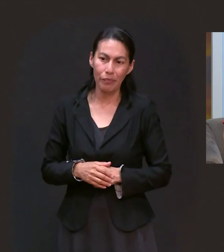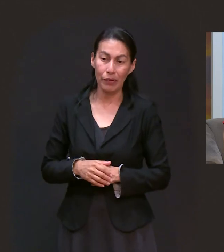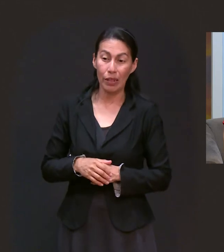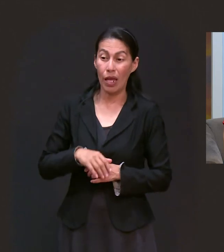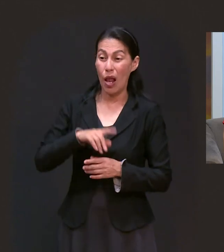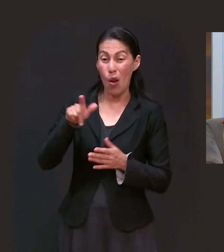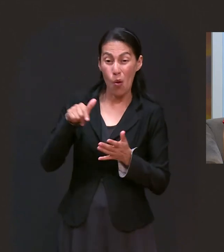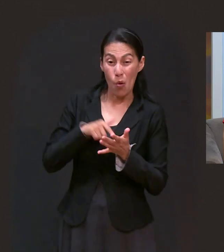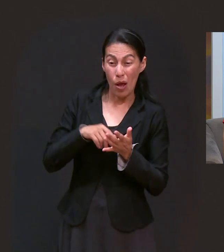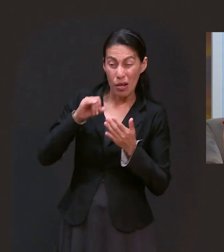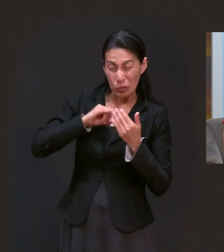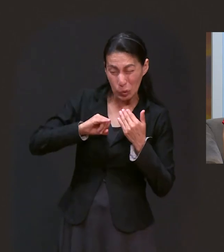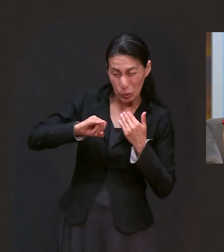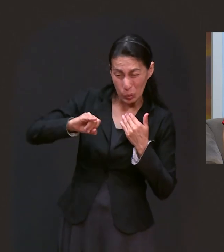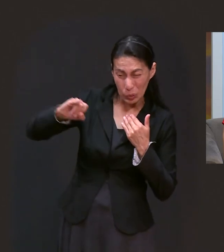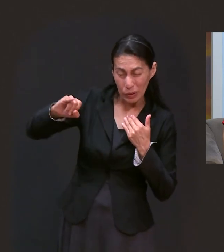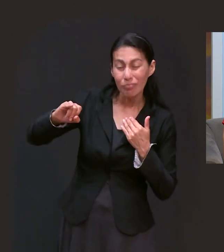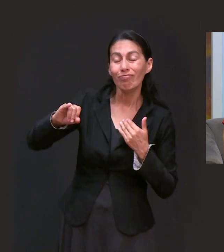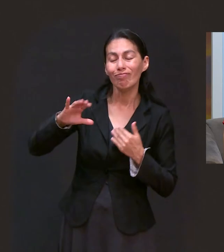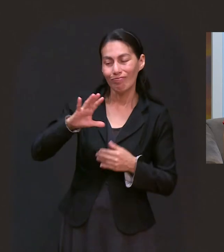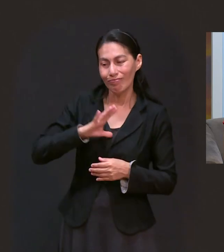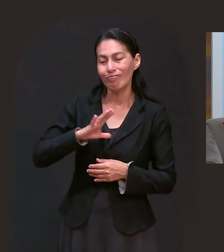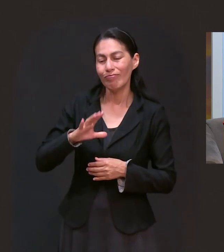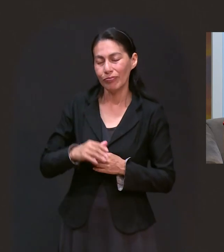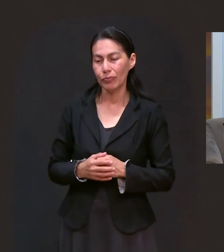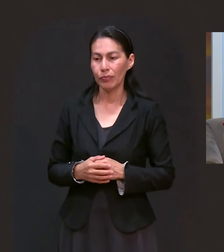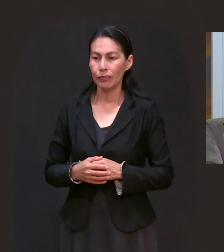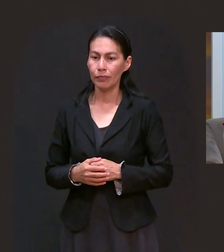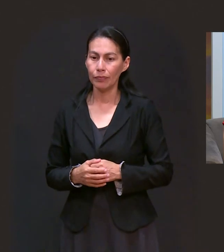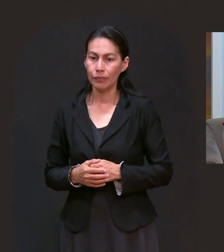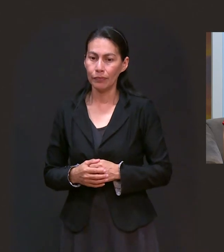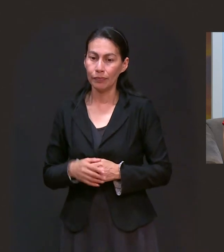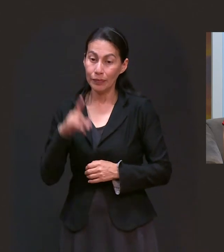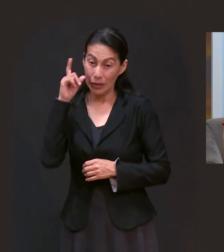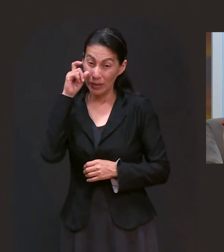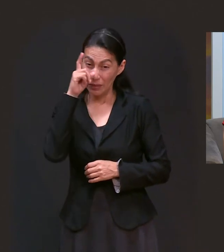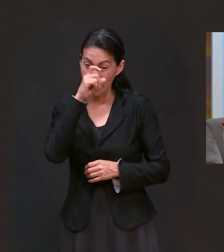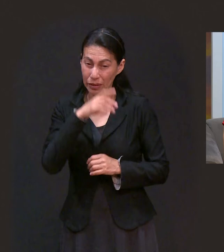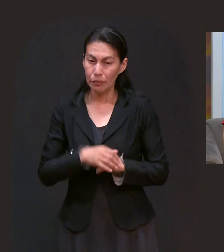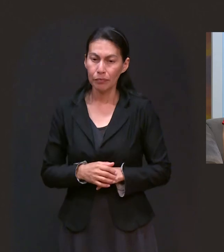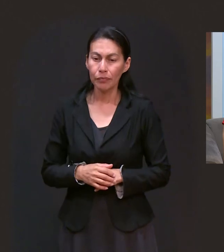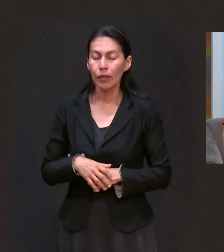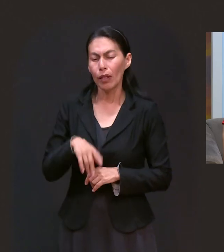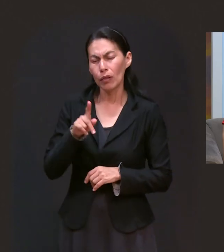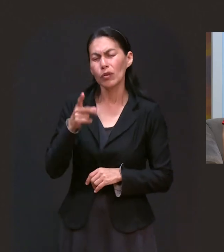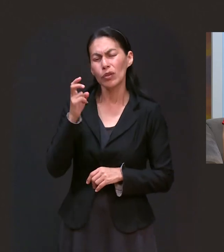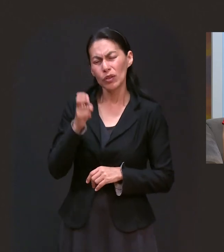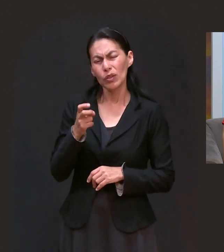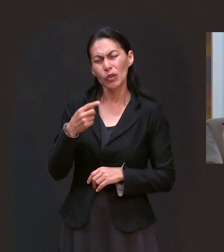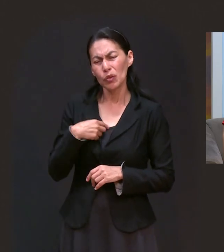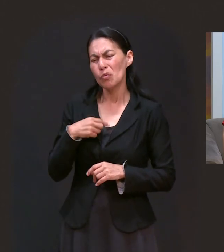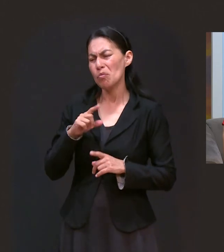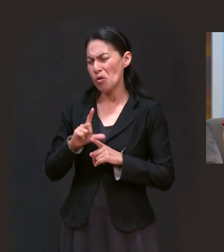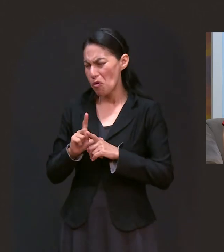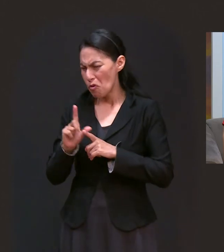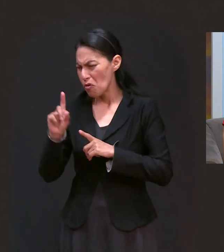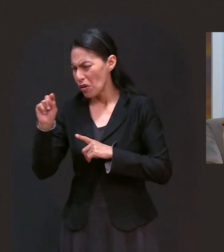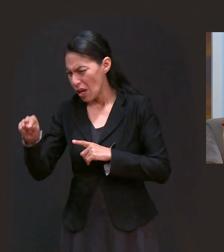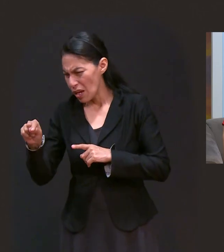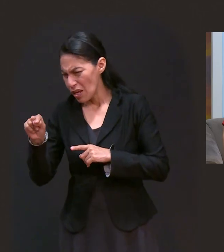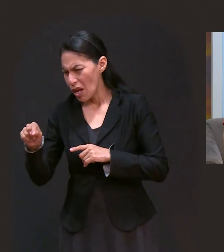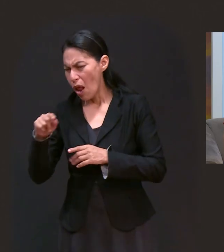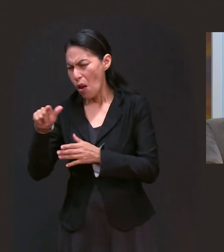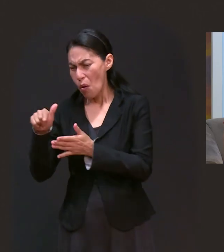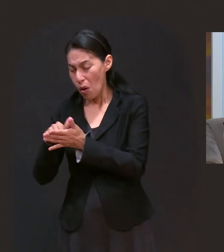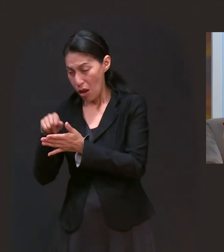si la distancia a llegar hasta allá también era era un problema entonces bueno llegamos a estudiar